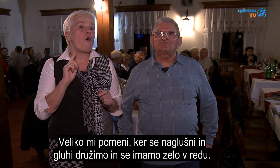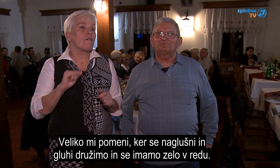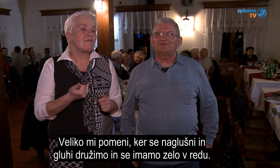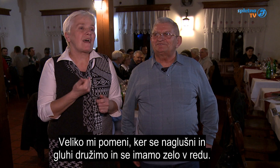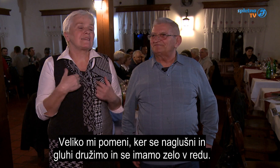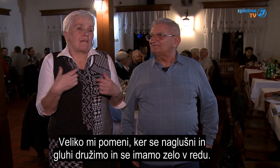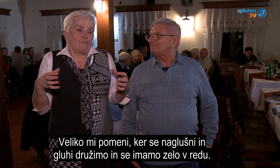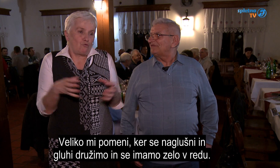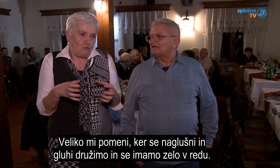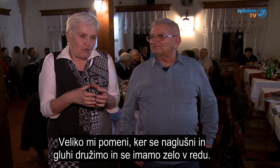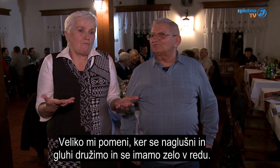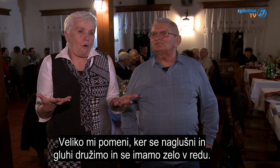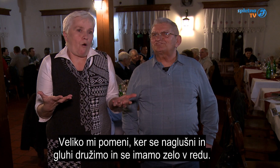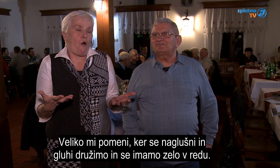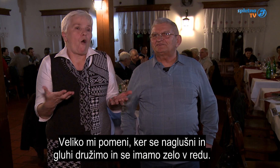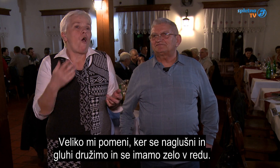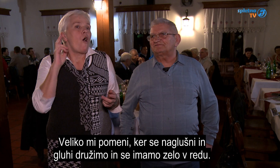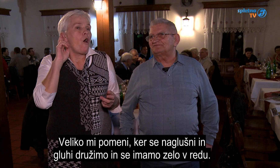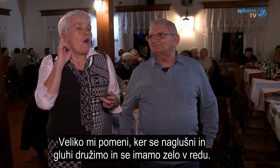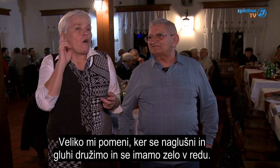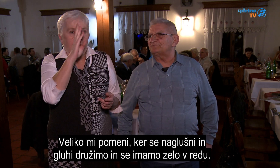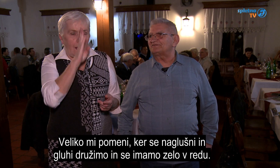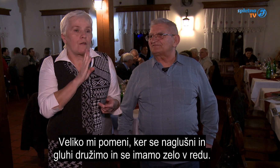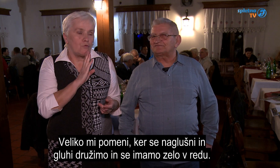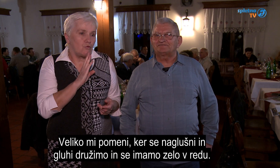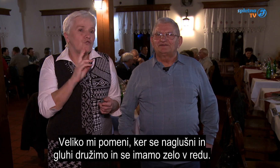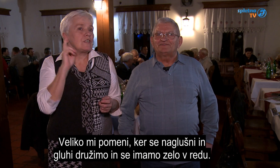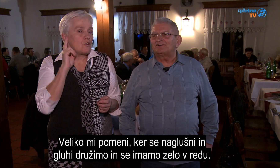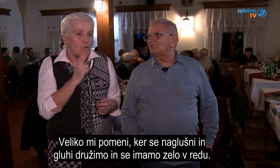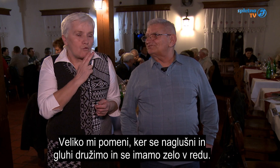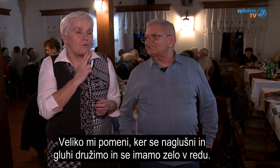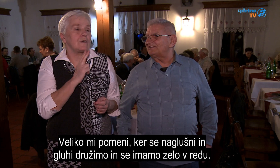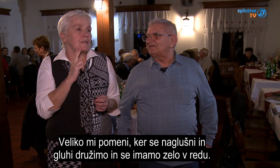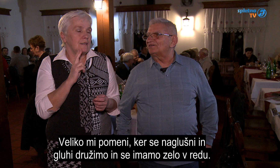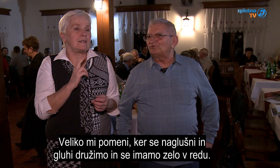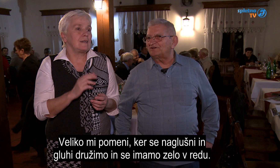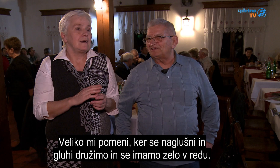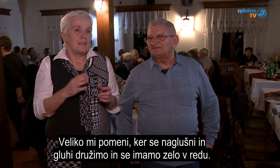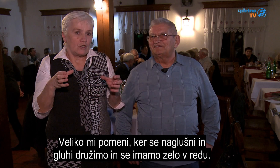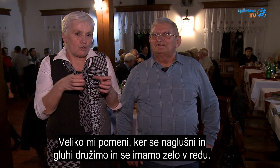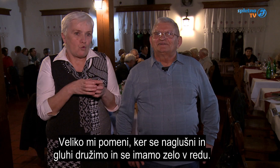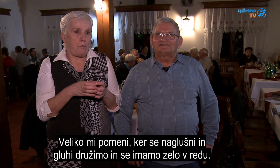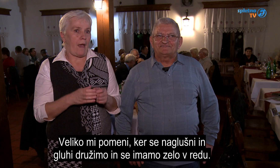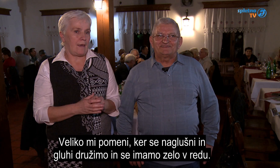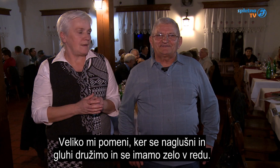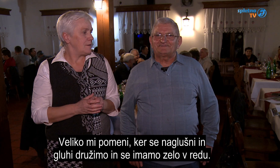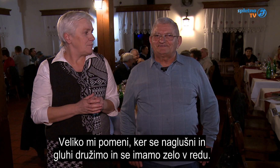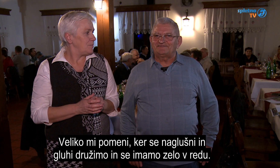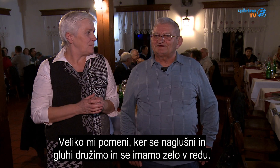družimo glušni, mislim na glušni in gluhi, ne, in